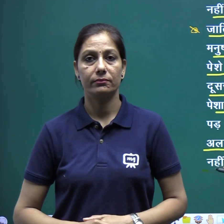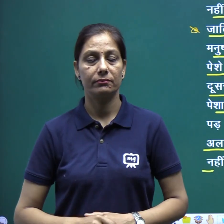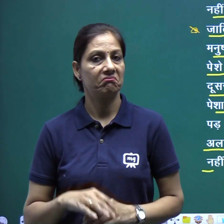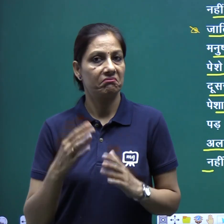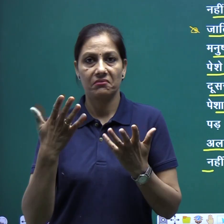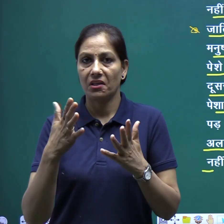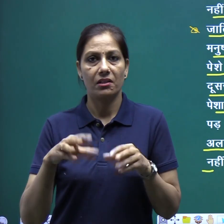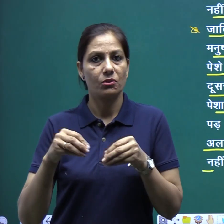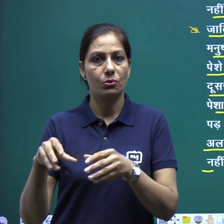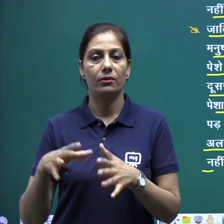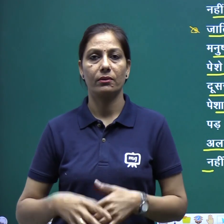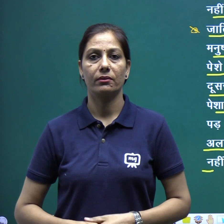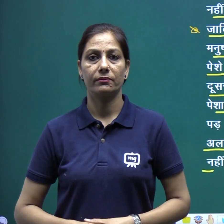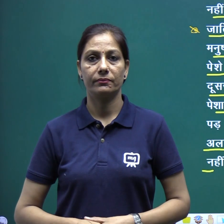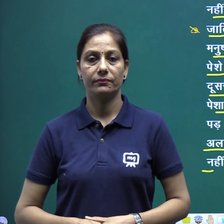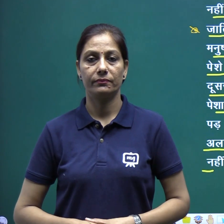नहीं छोड़ती है।